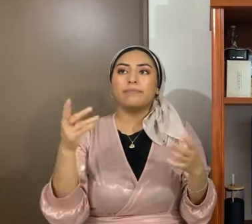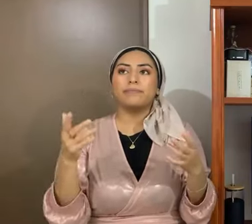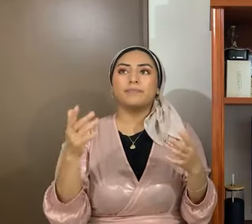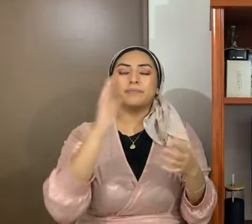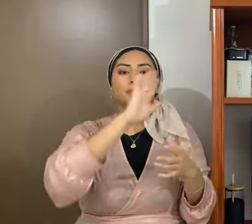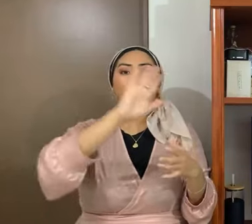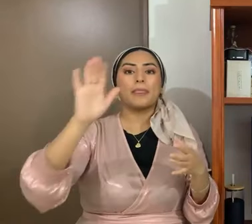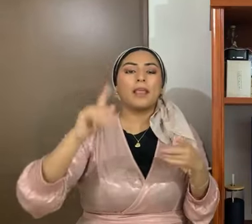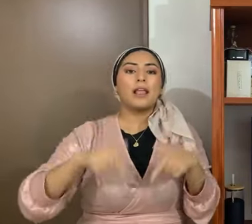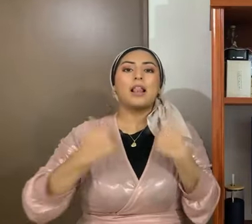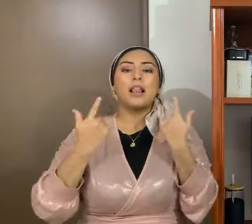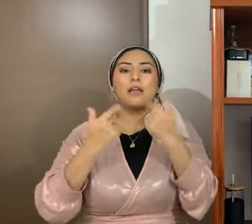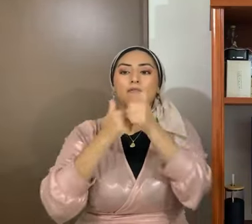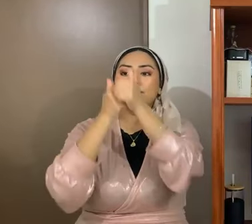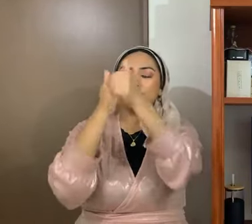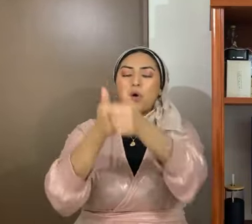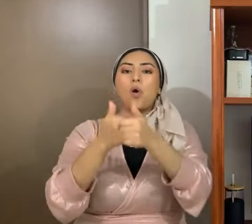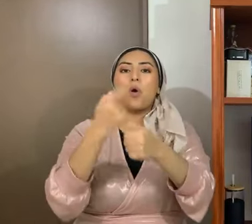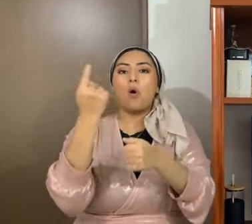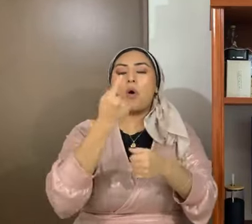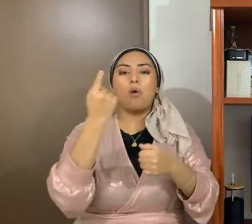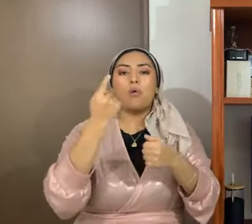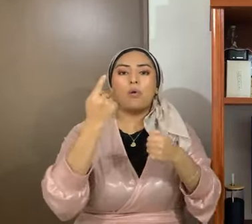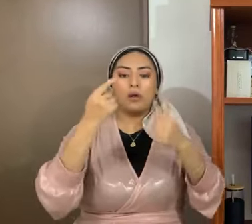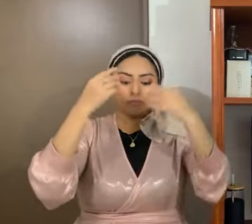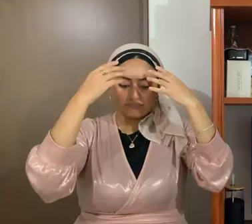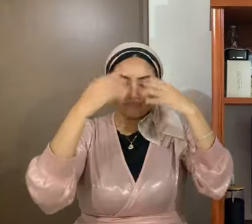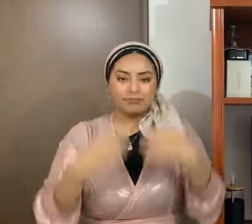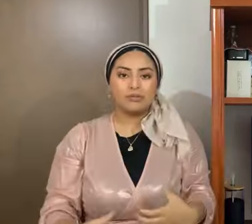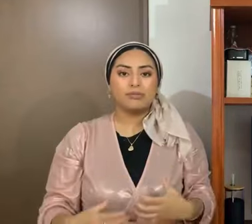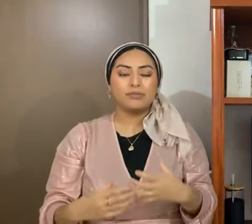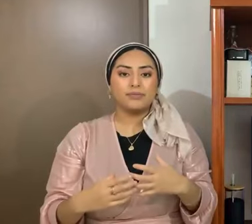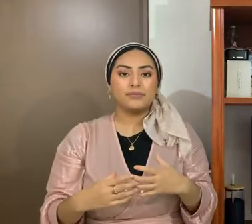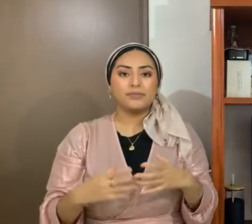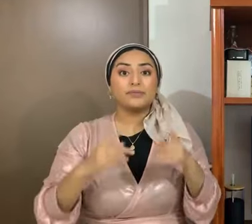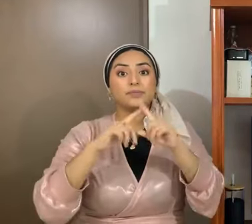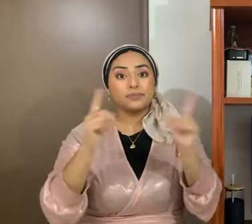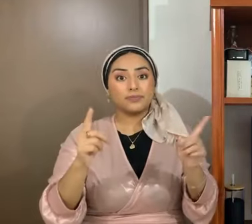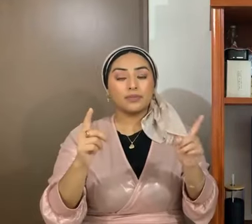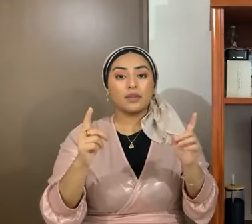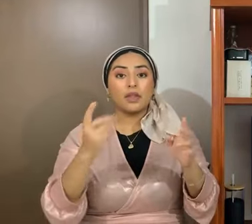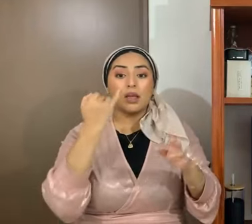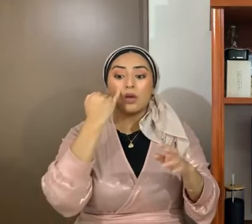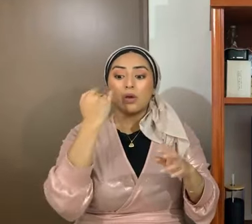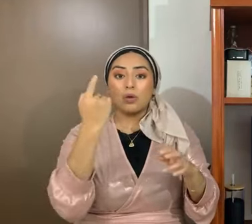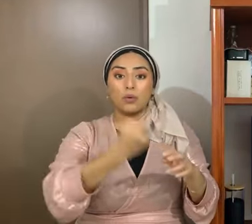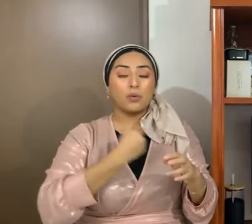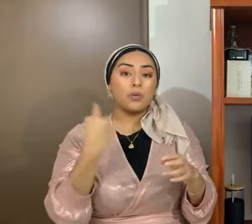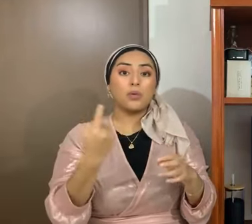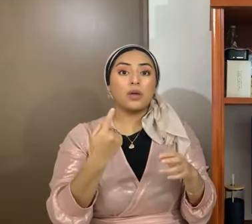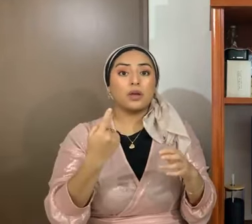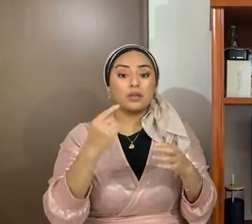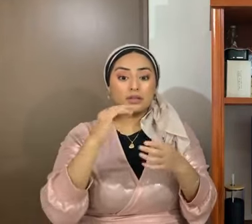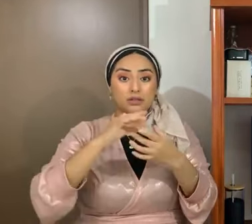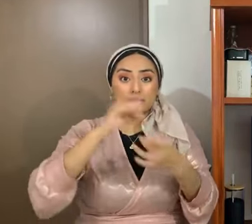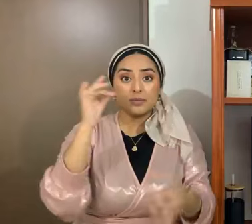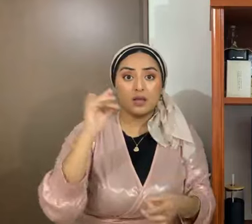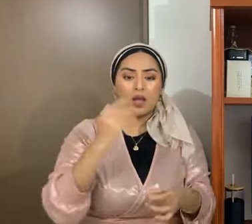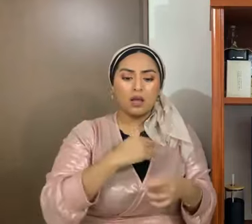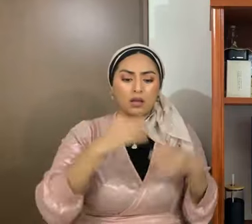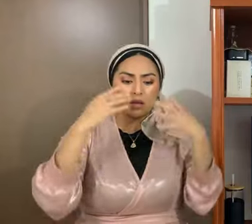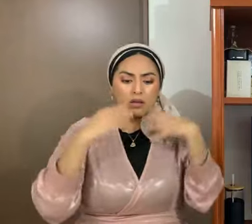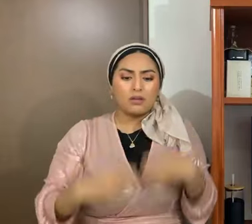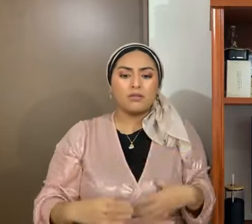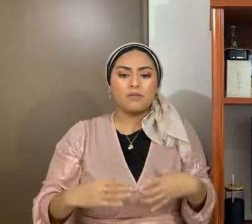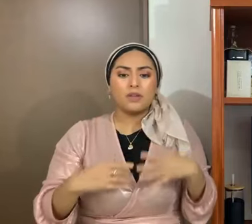Porque su vida era carnal, su vestimenta reflejaba su carne. En cambio, si nosotros somos espirituales, nuestra